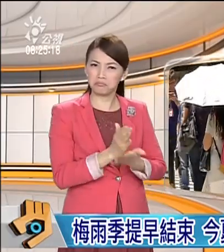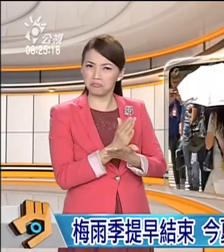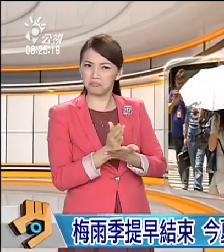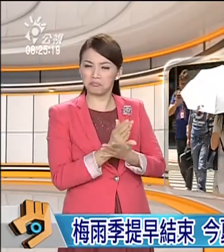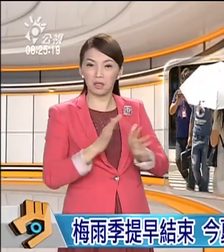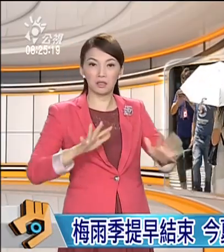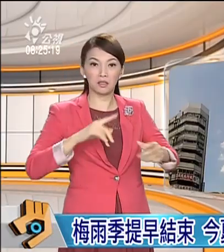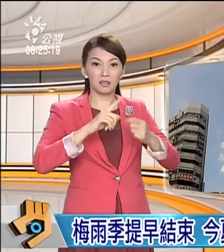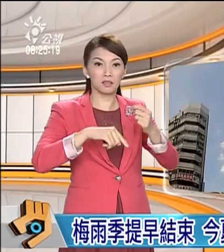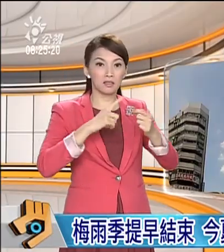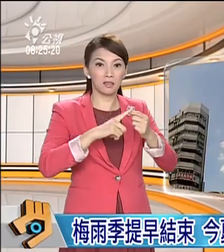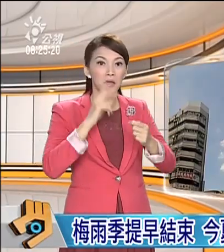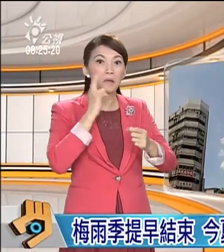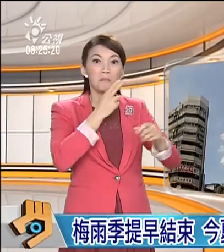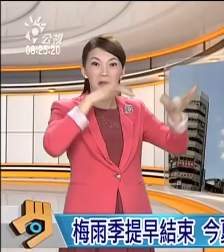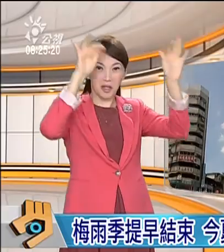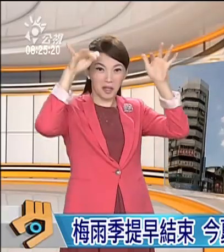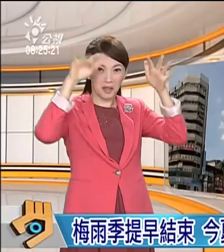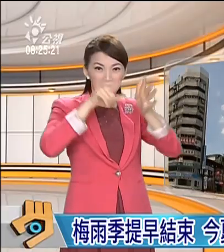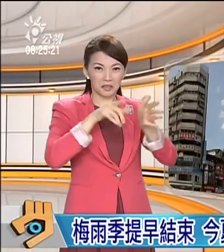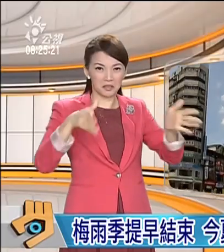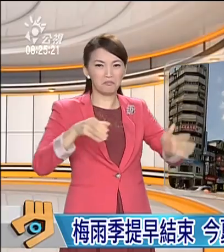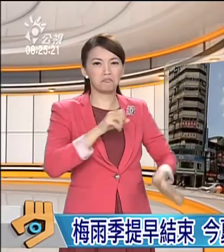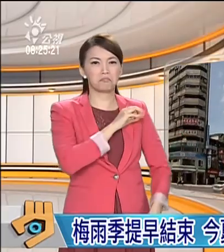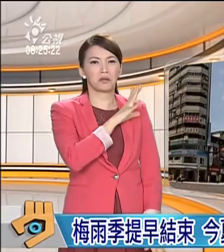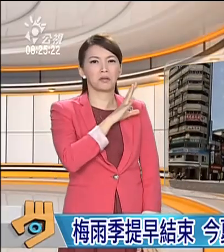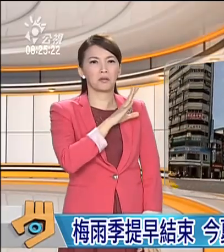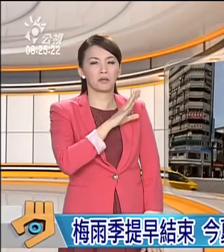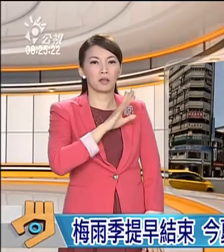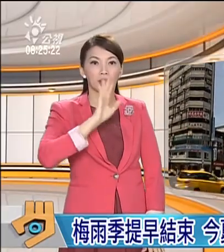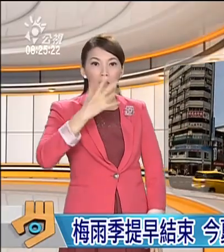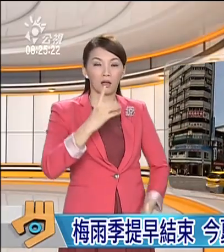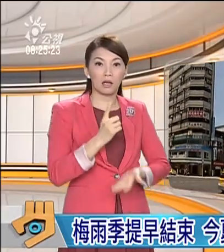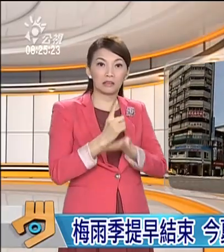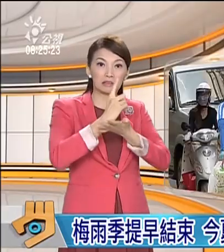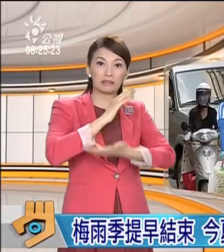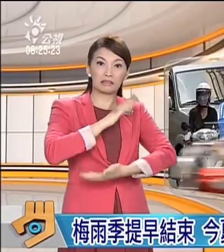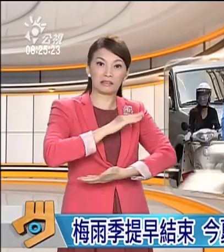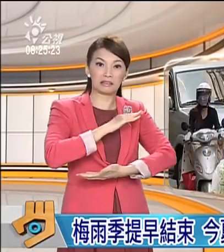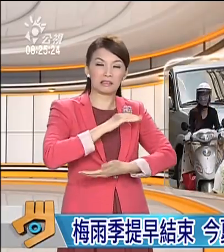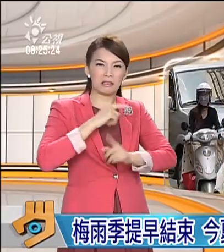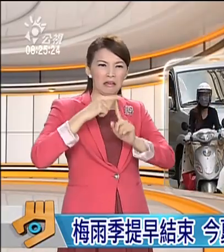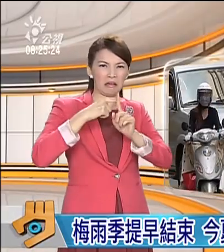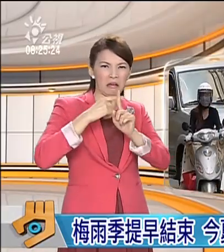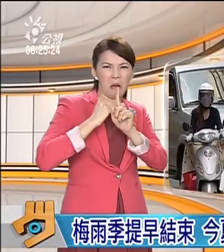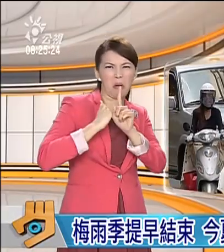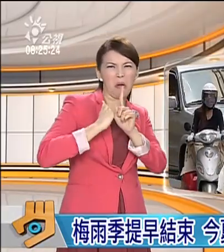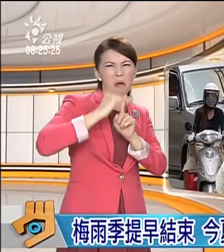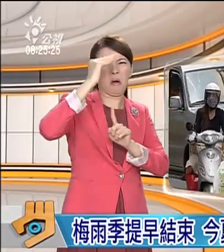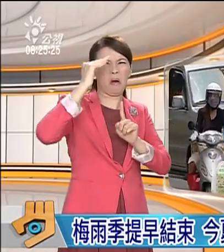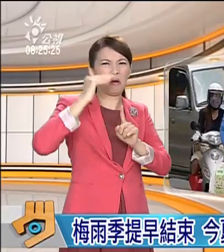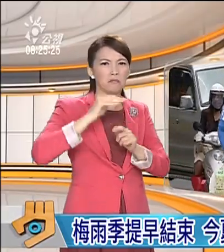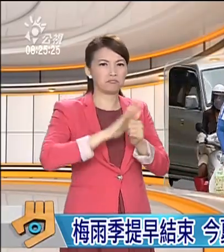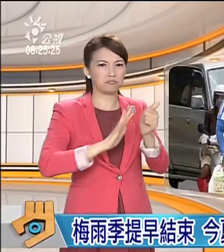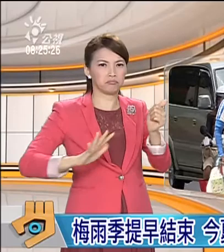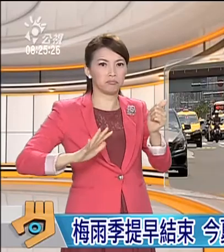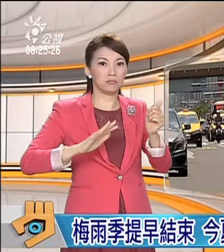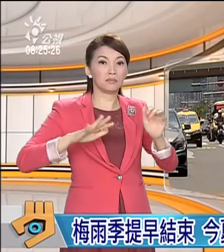季差不多已经结束了。而受到了圣婴现象的影响，今年夏天的天气将会